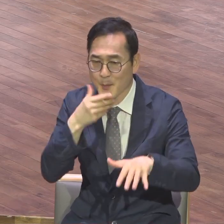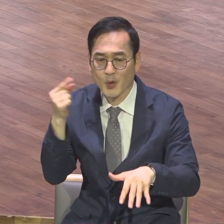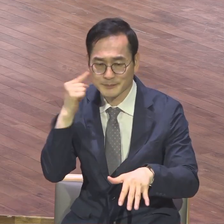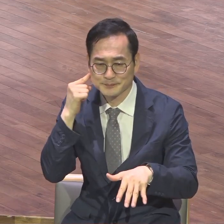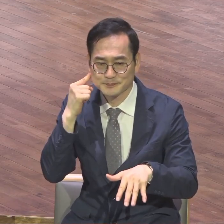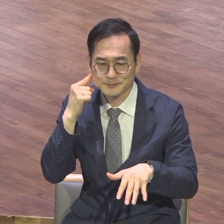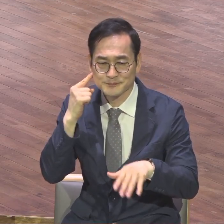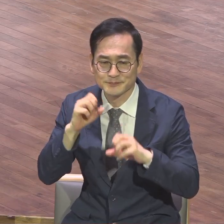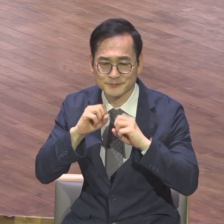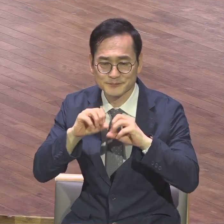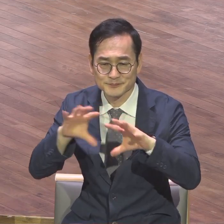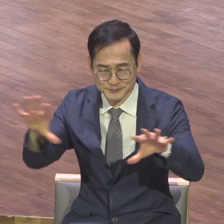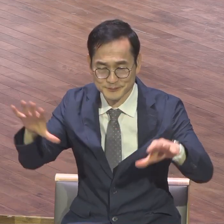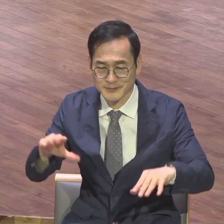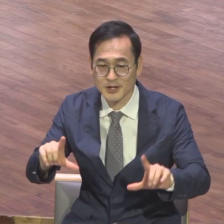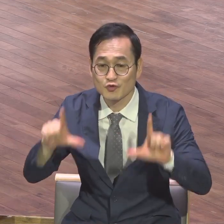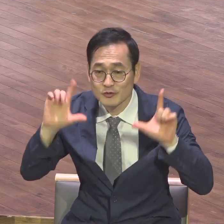결론입니다.